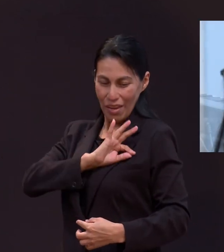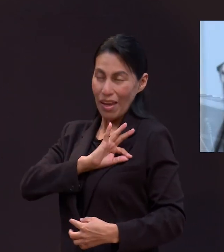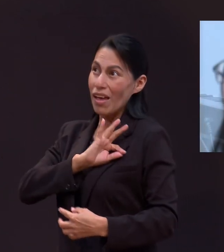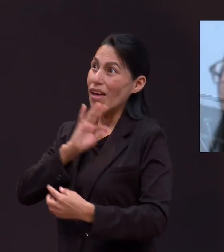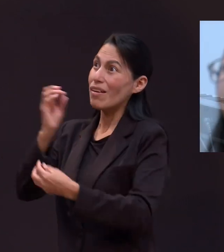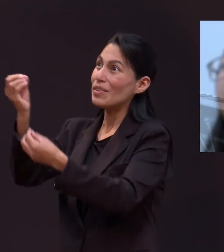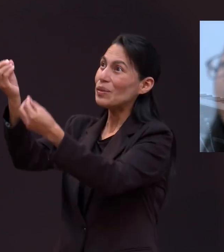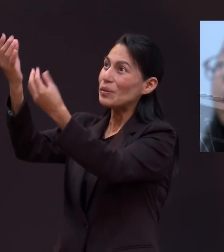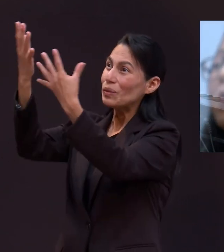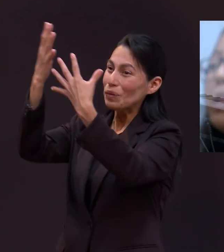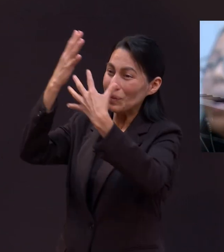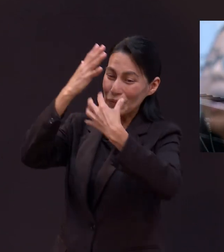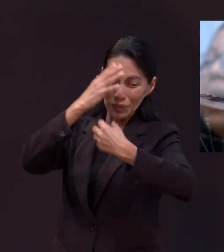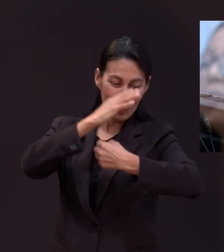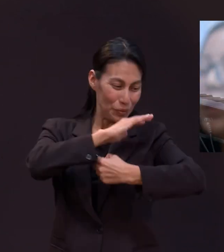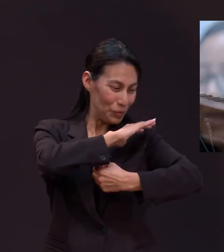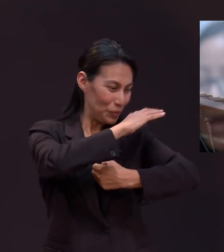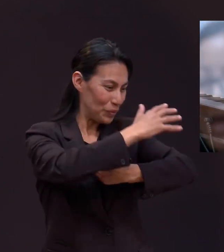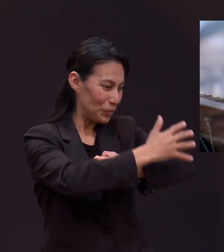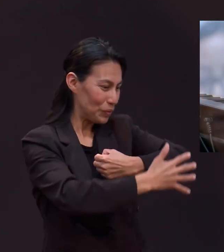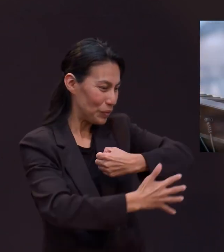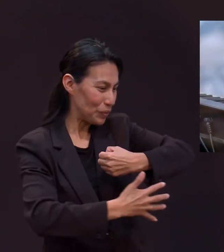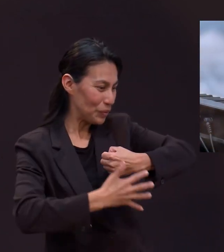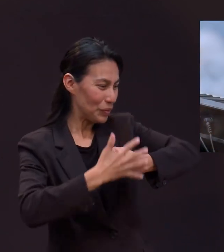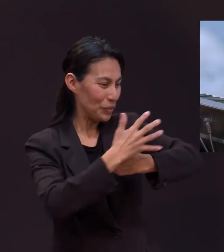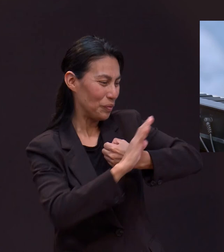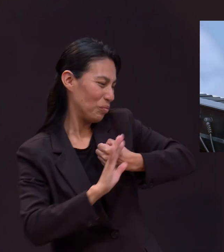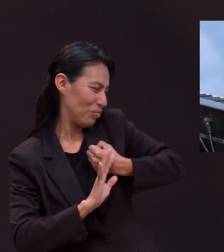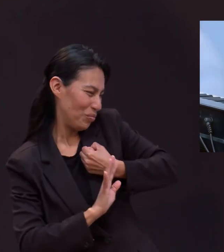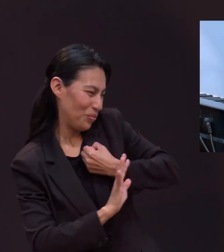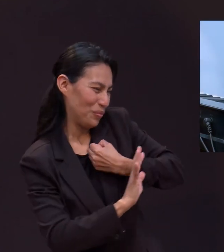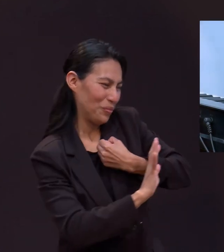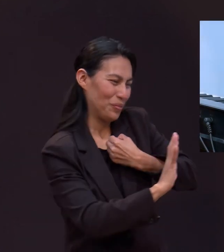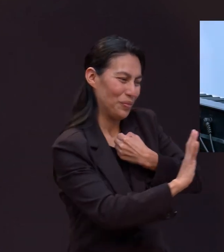y apagar los dardos el maligno